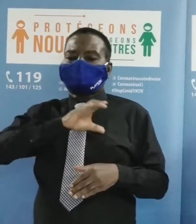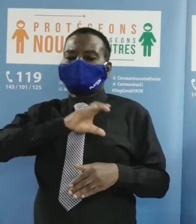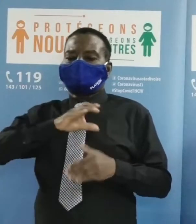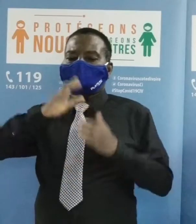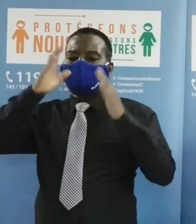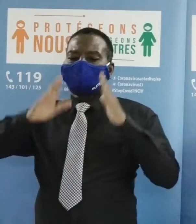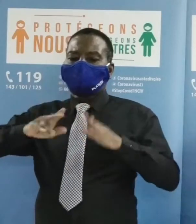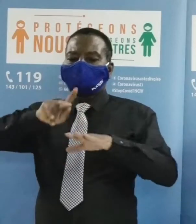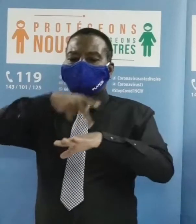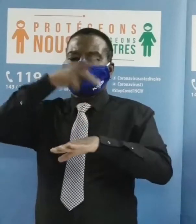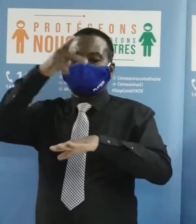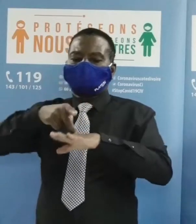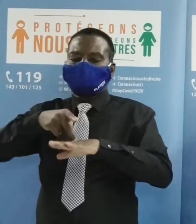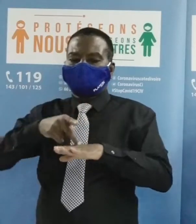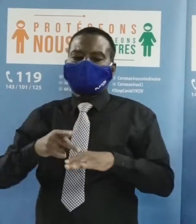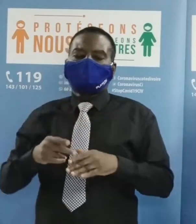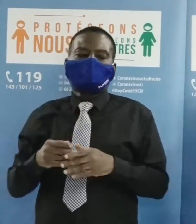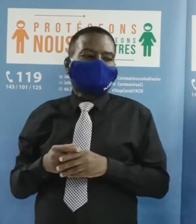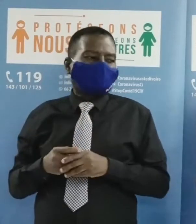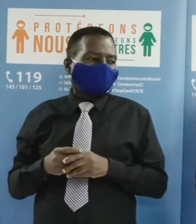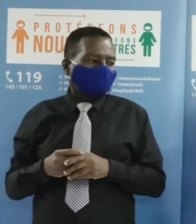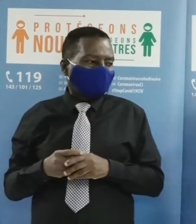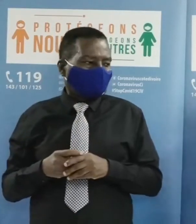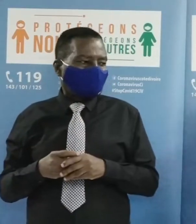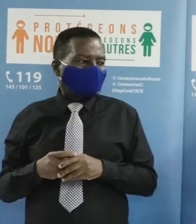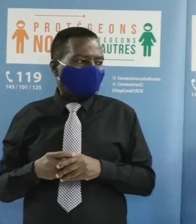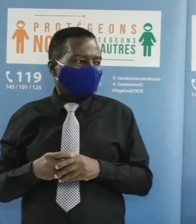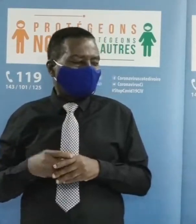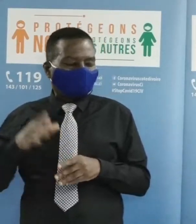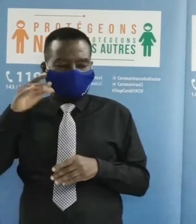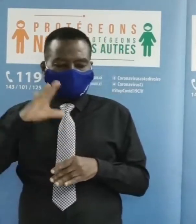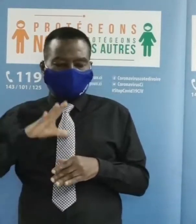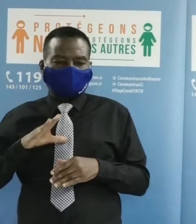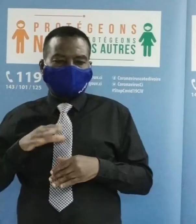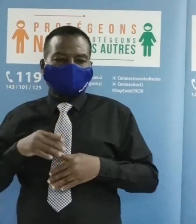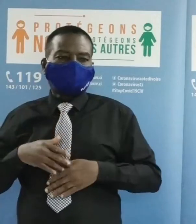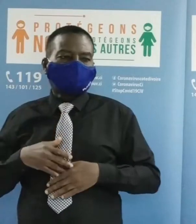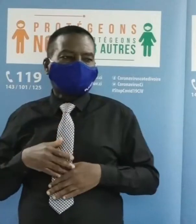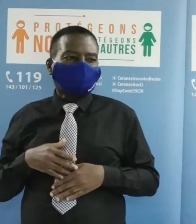bleues où la situation sécuritaire monsieur le commissaire